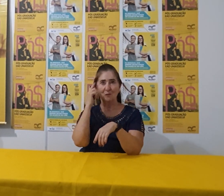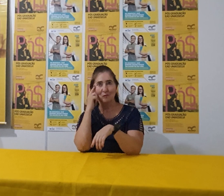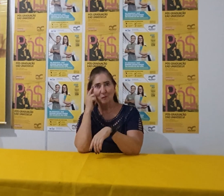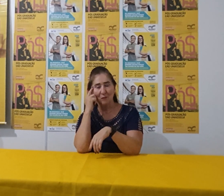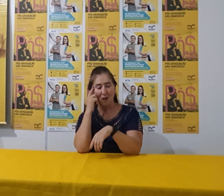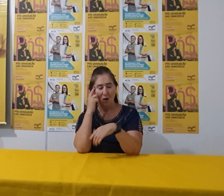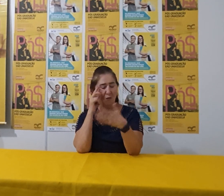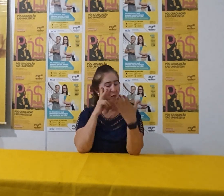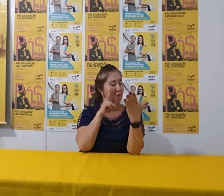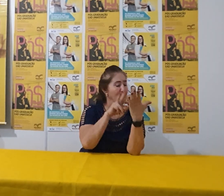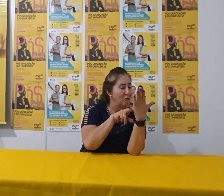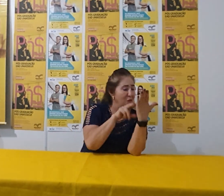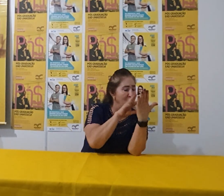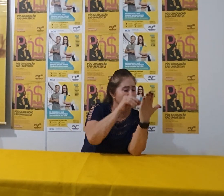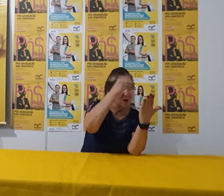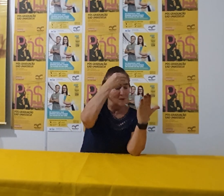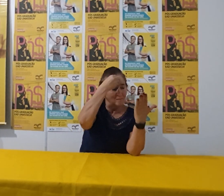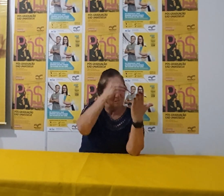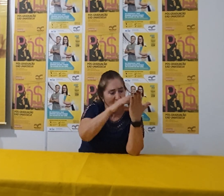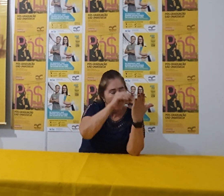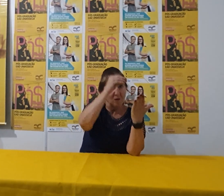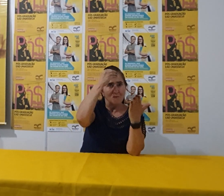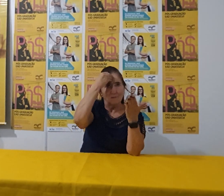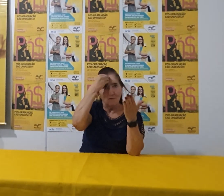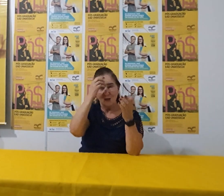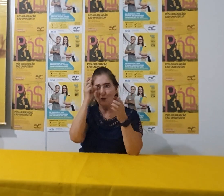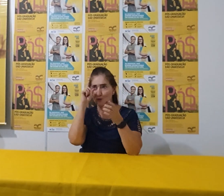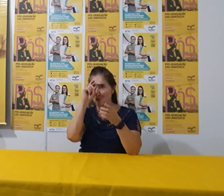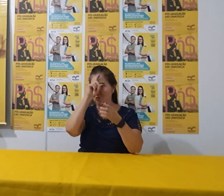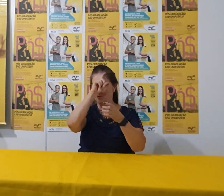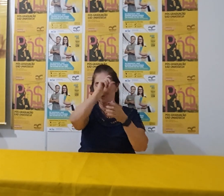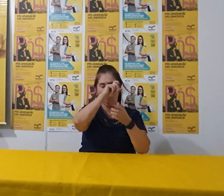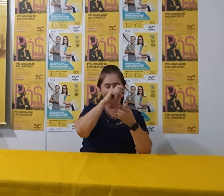mais dificuldade em raciocinar em coisas abstratas.